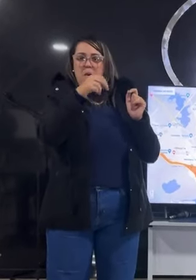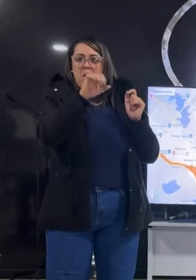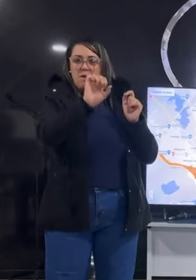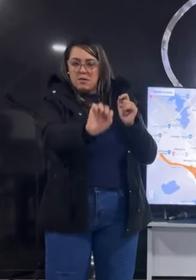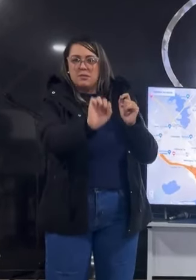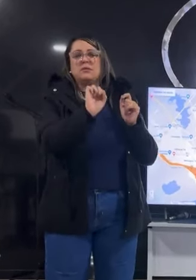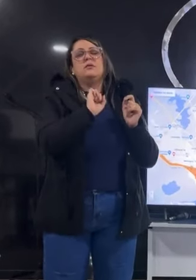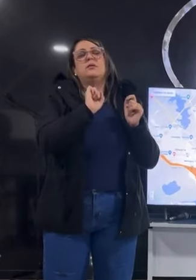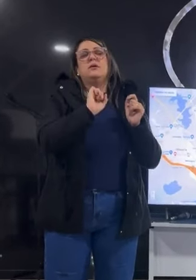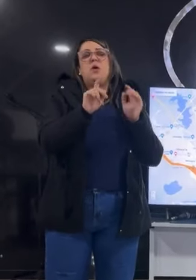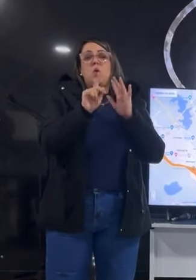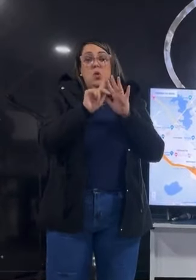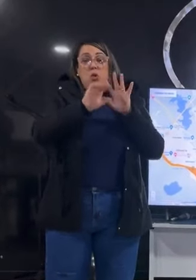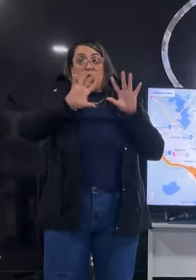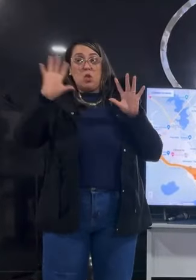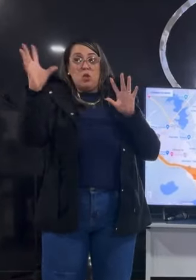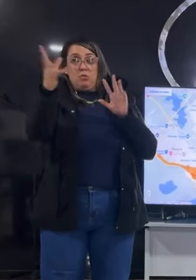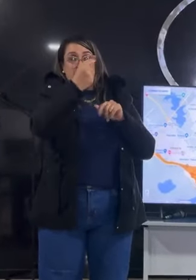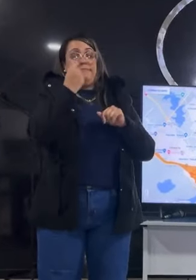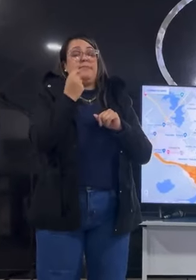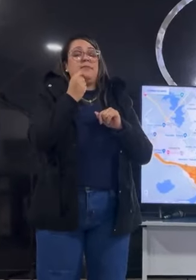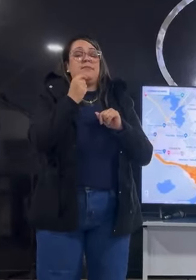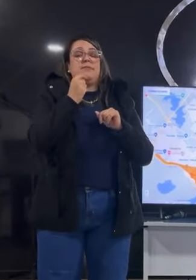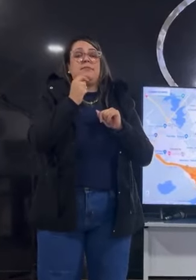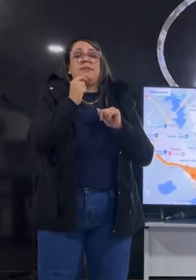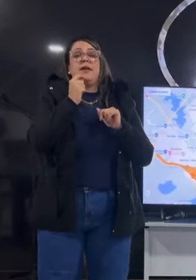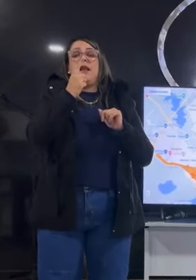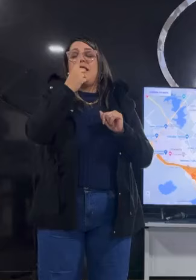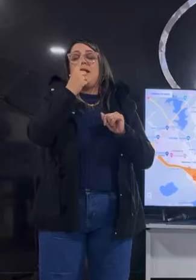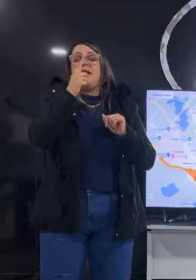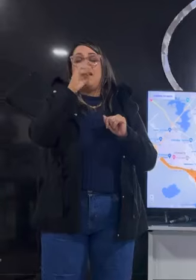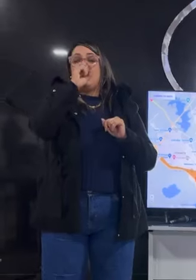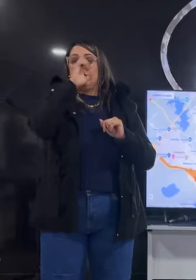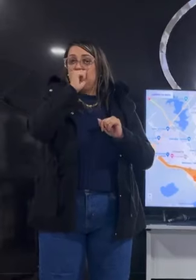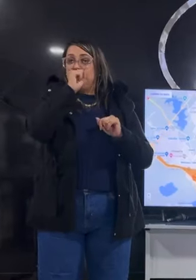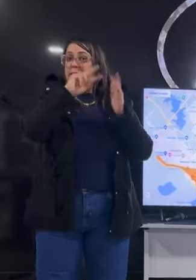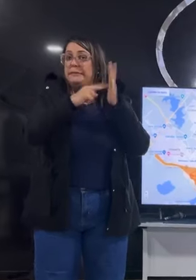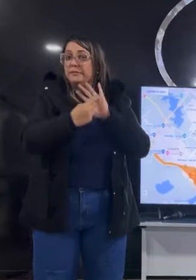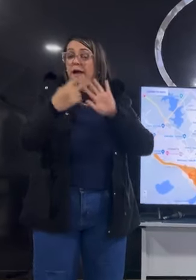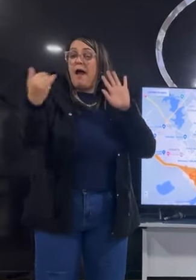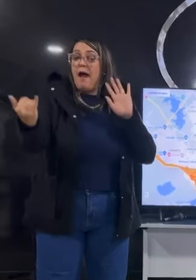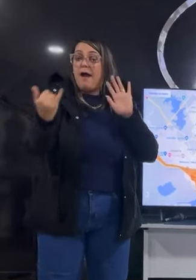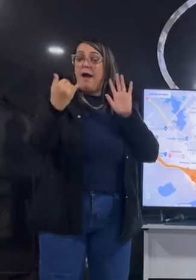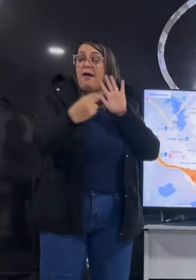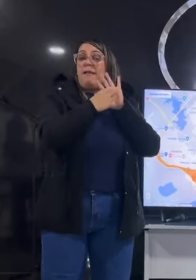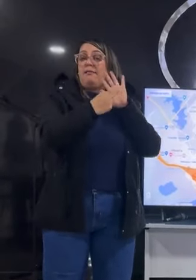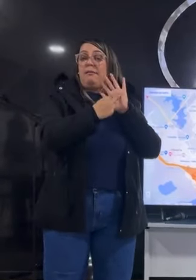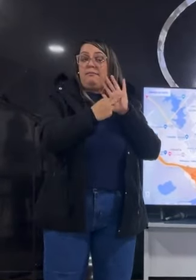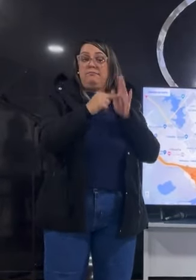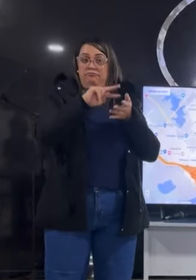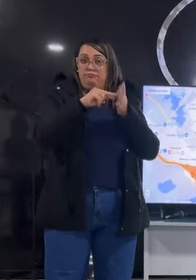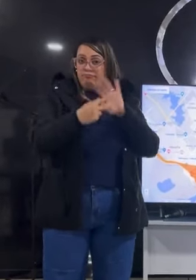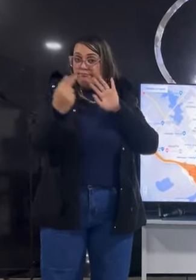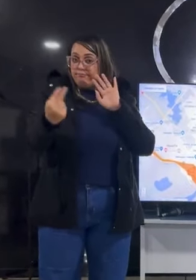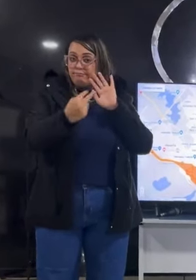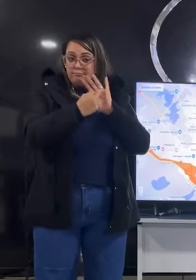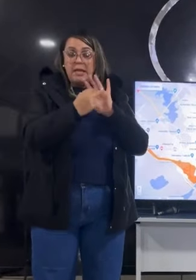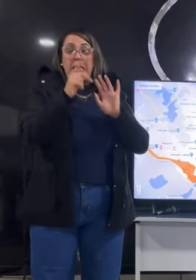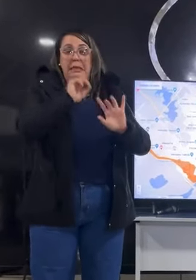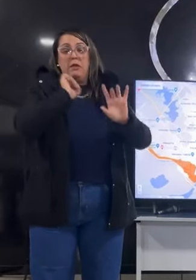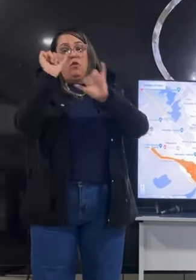resto ficou em laranja que significa Alerta né eu vou voltar as cores aí mas então